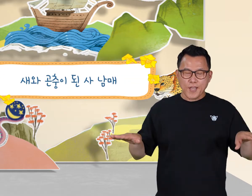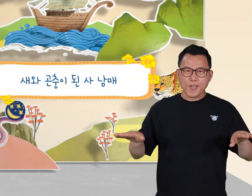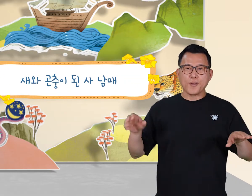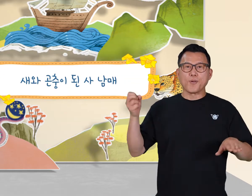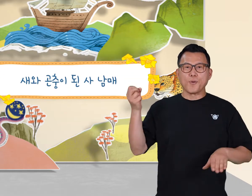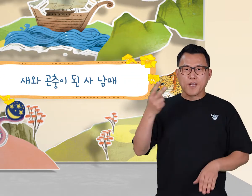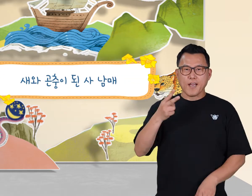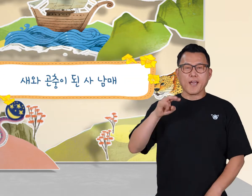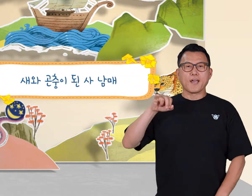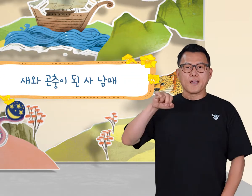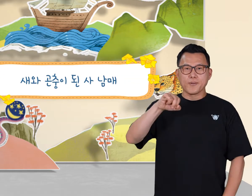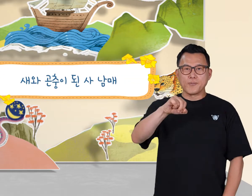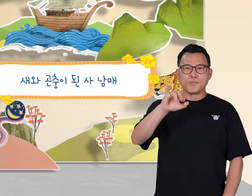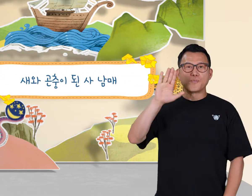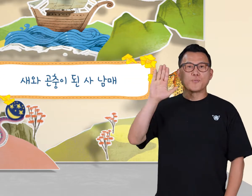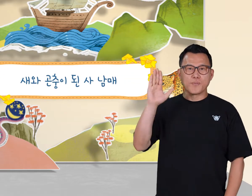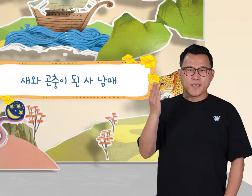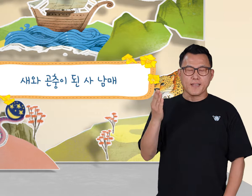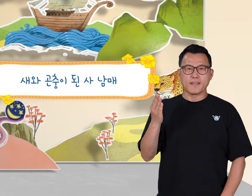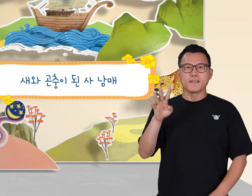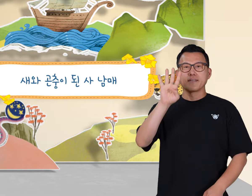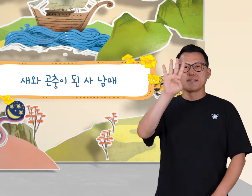새와 곤충이 된 사남매.